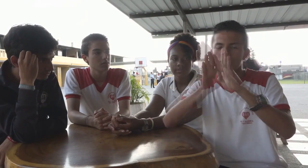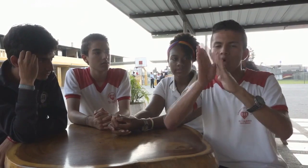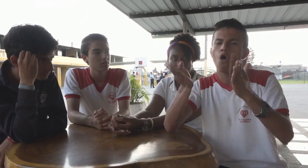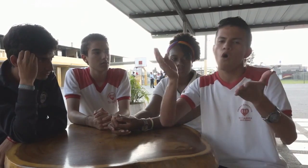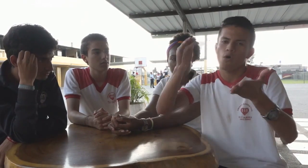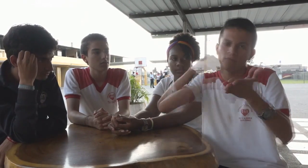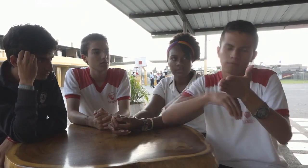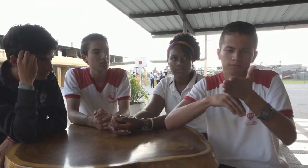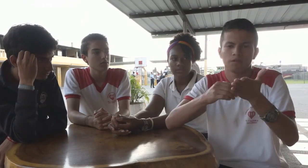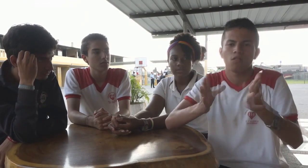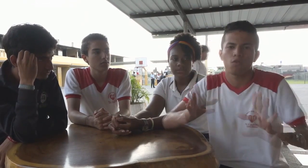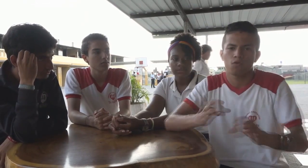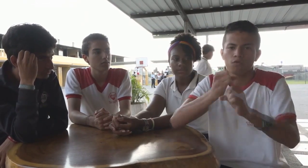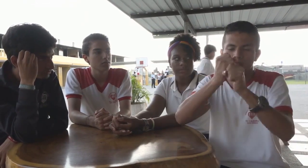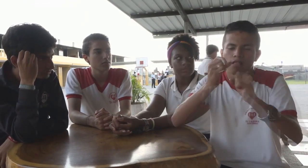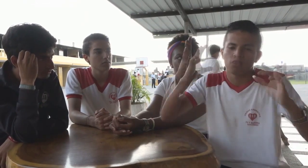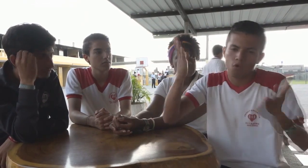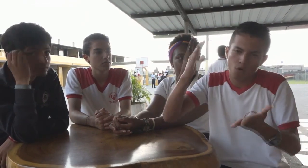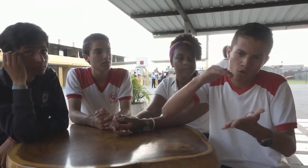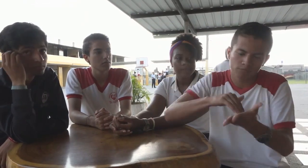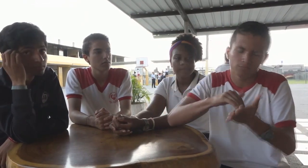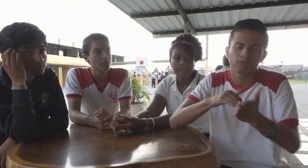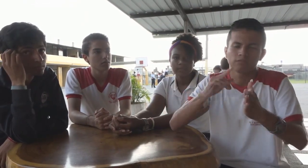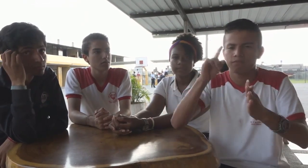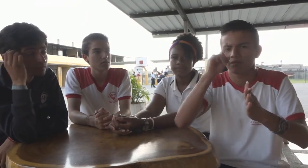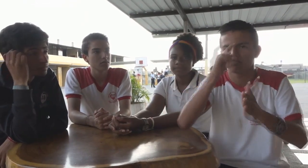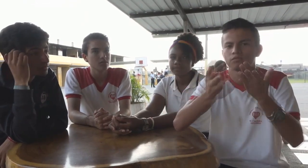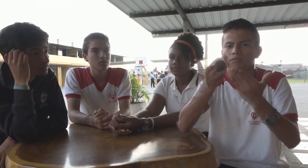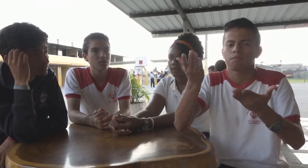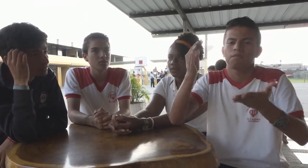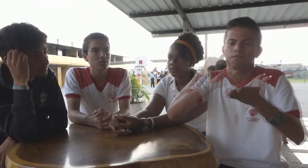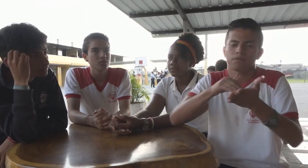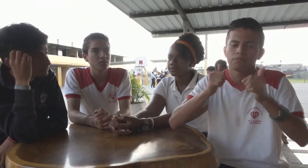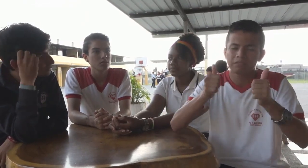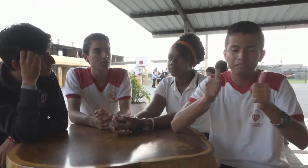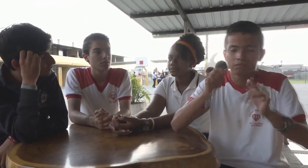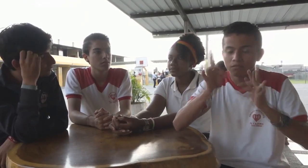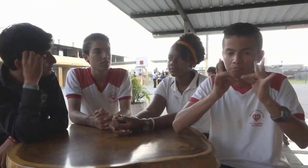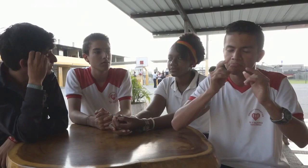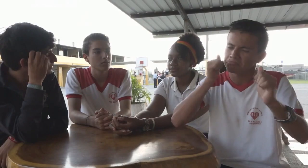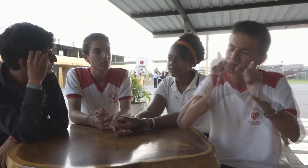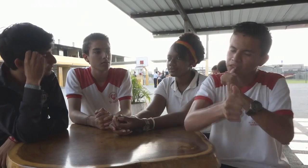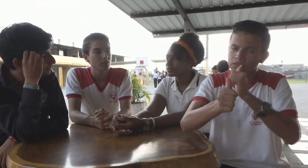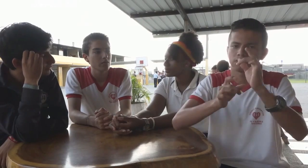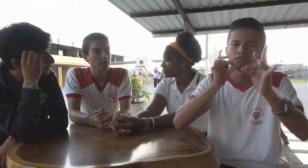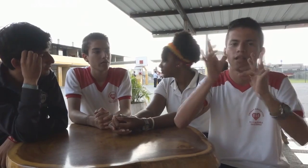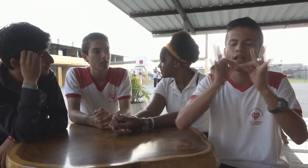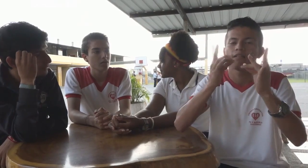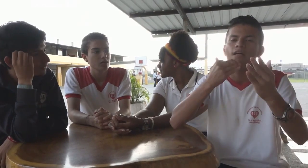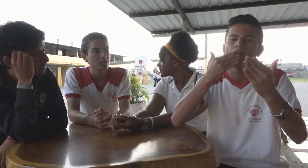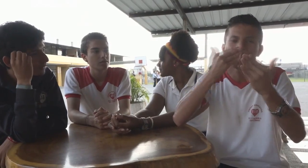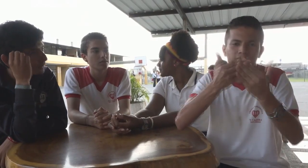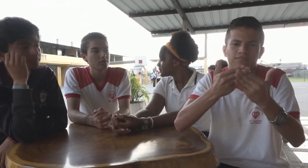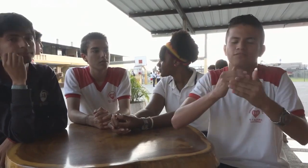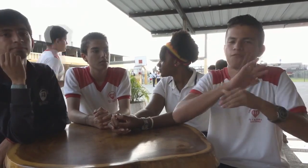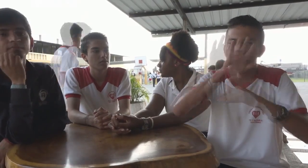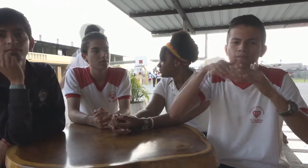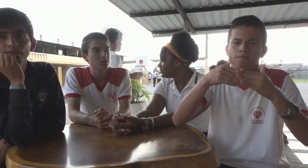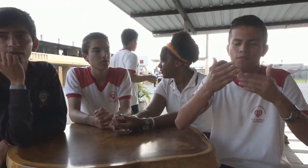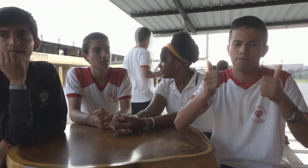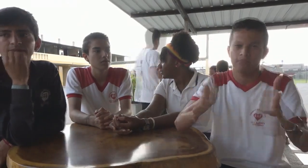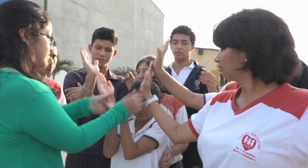En cuanto a notas, hemos subido, hemos bajado, nos hemos apoyado con los refuerzos, repetimos una y otra vez.